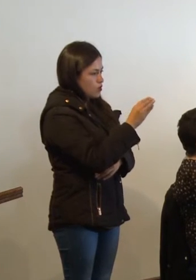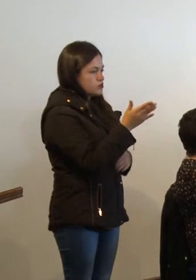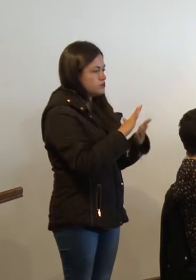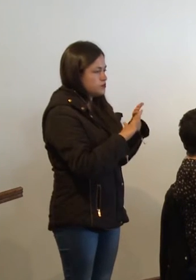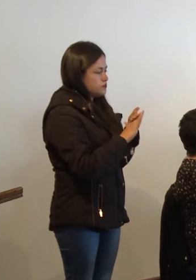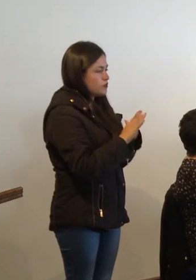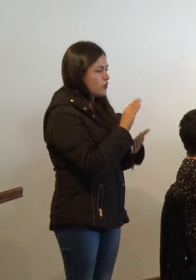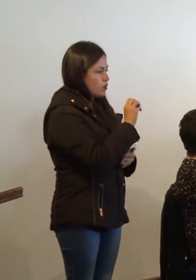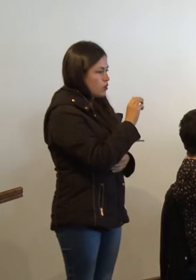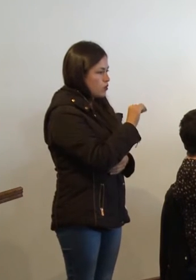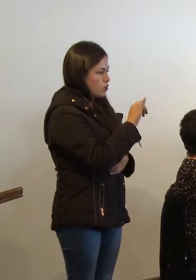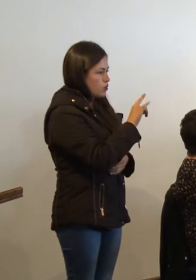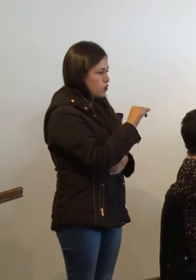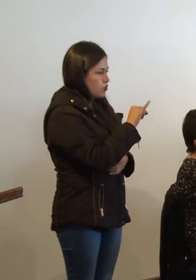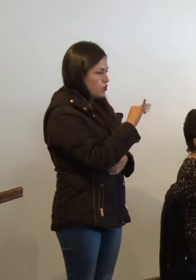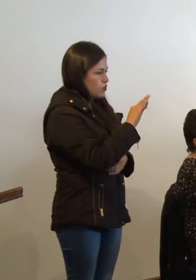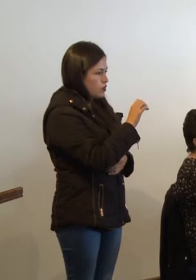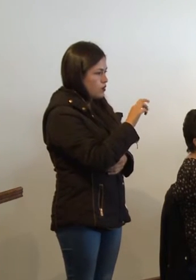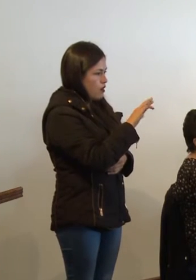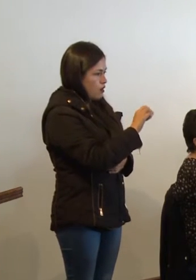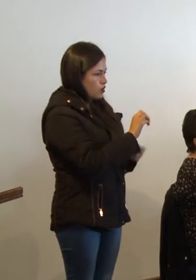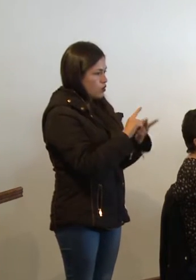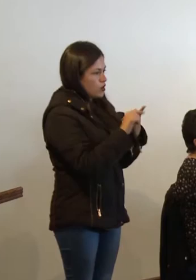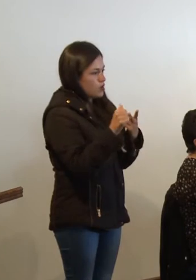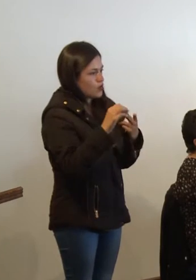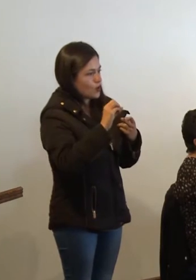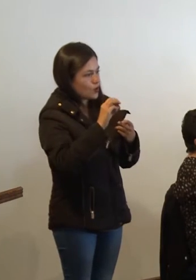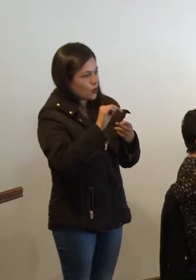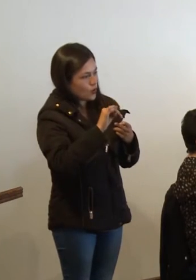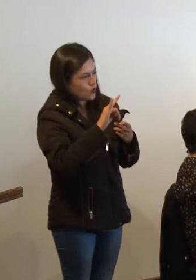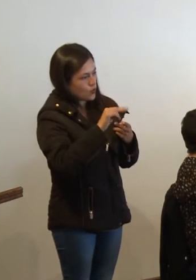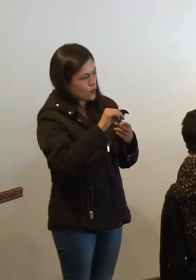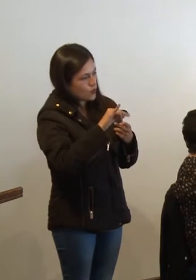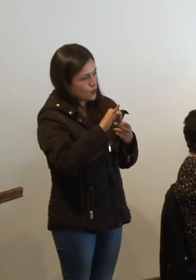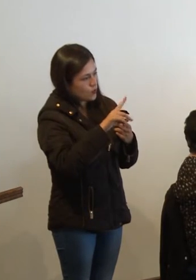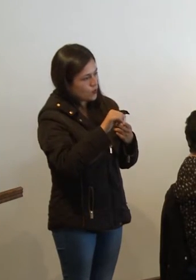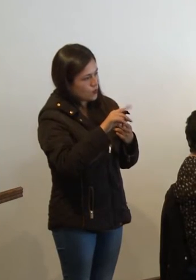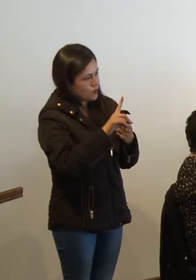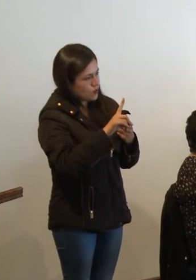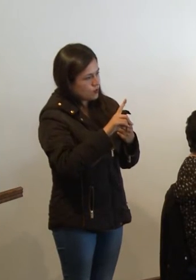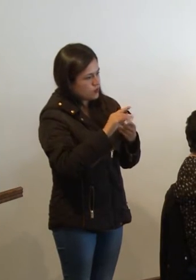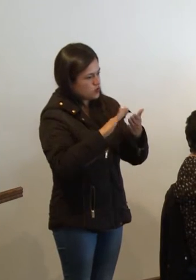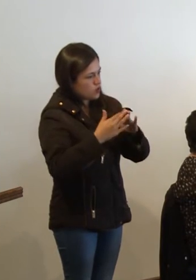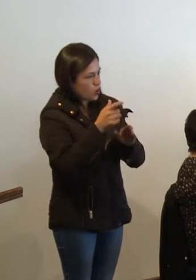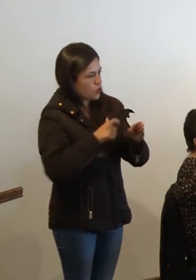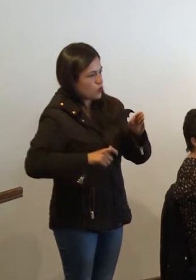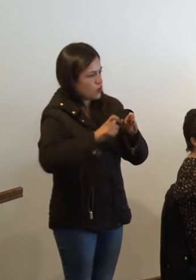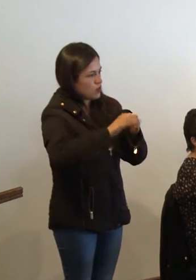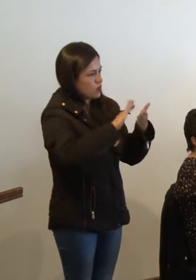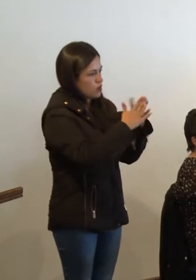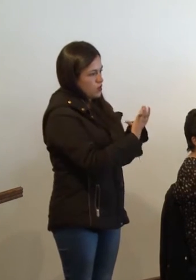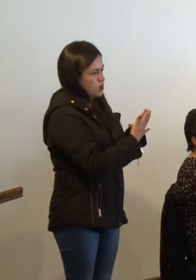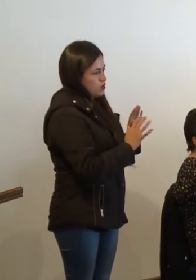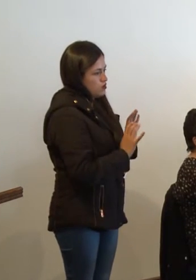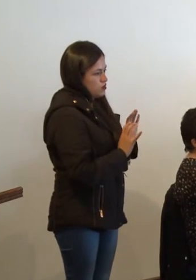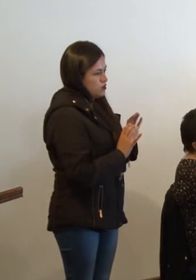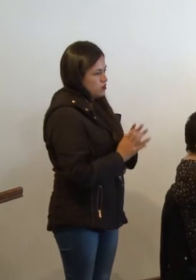hemos llamado a este panel Perspectivas y debates de la educación comunitaria y popular en el contexto actual.